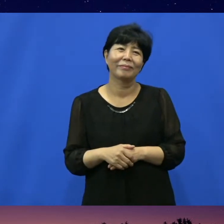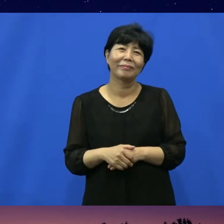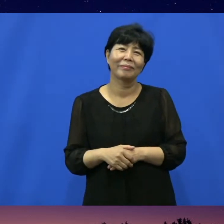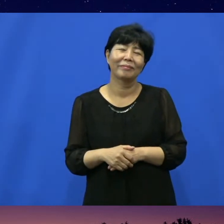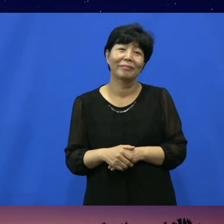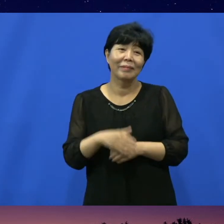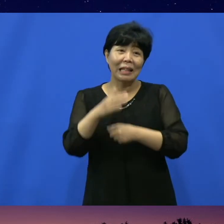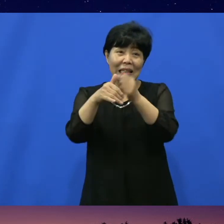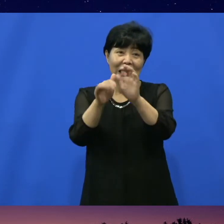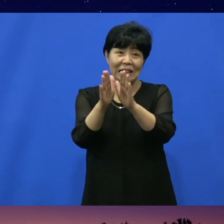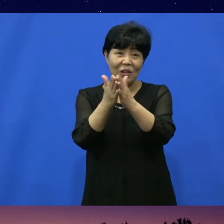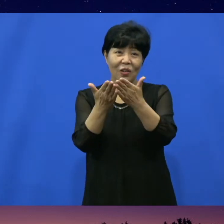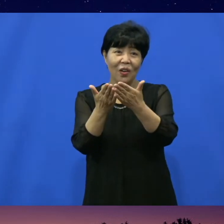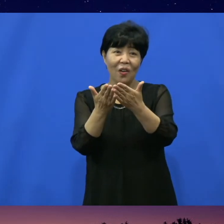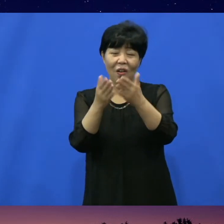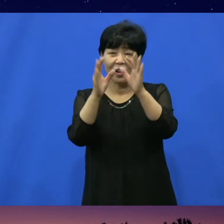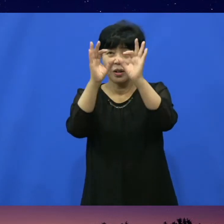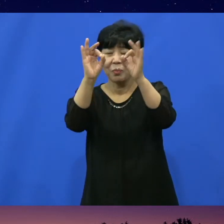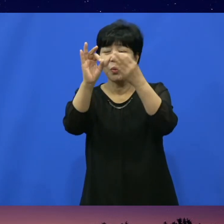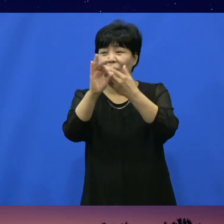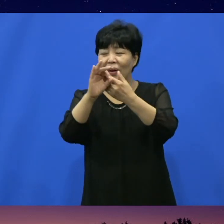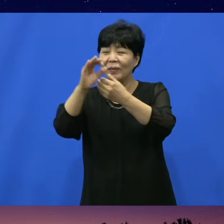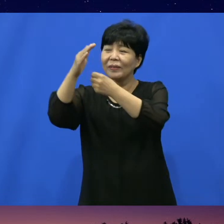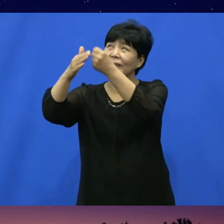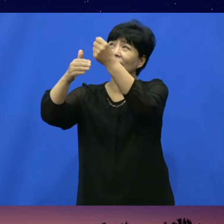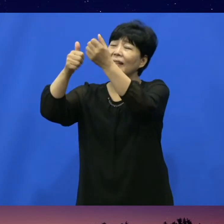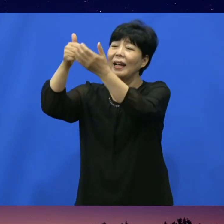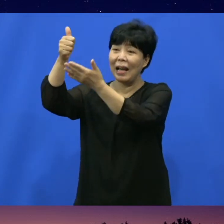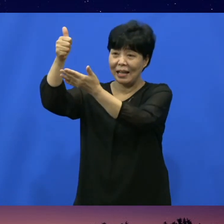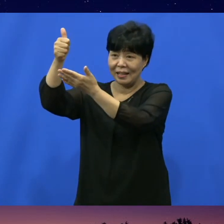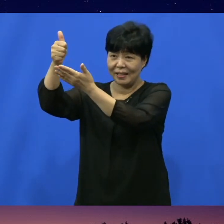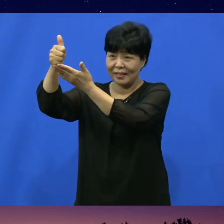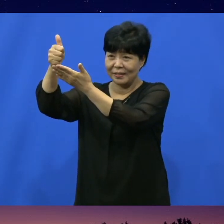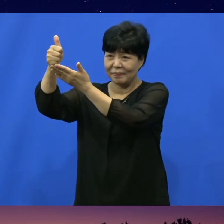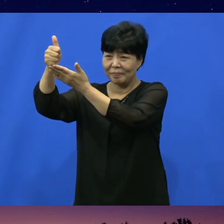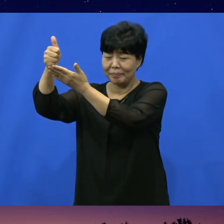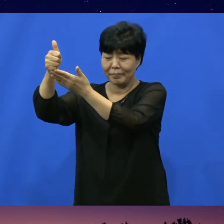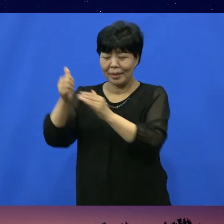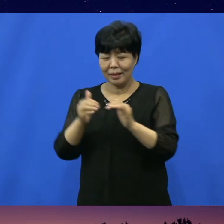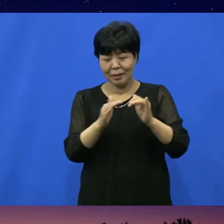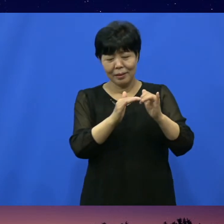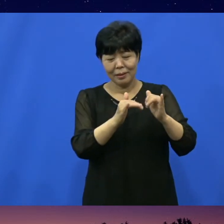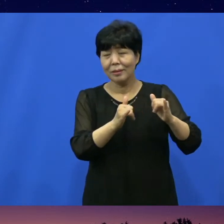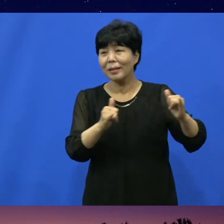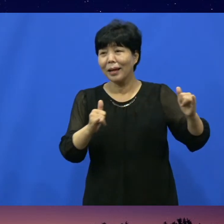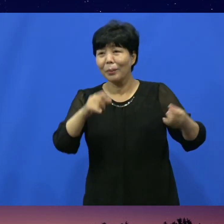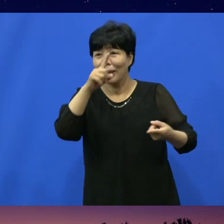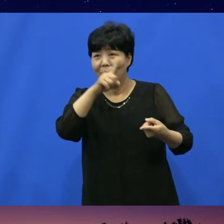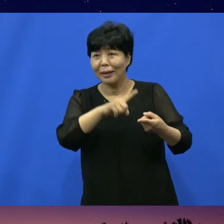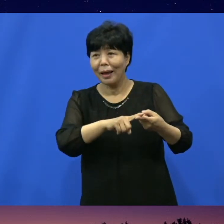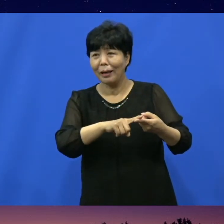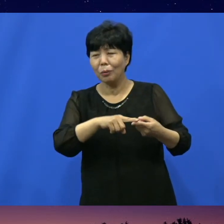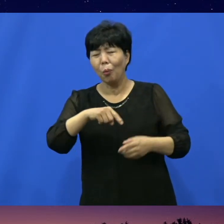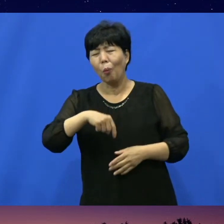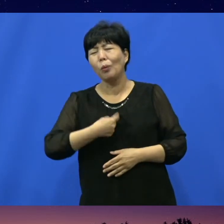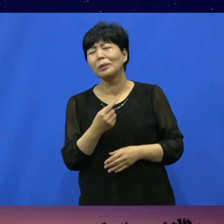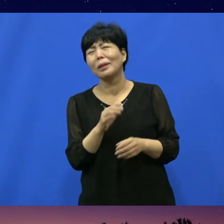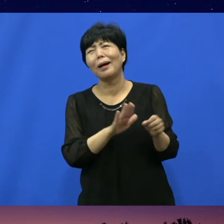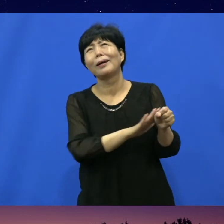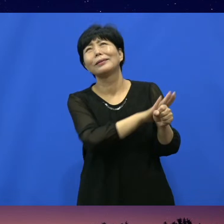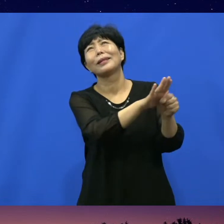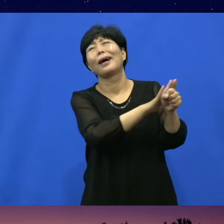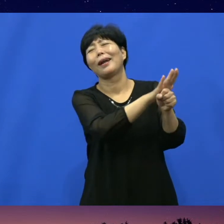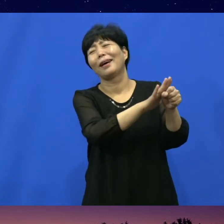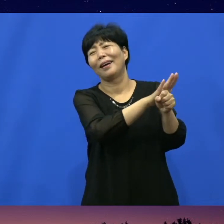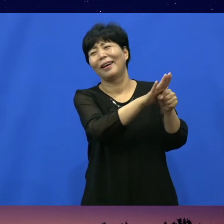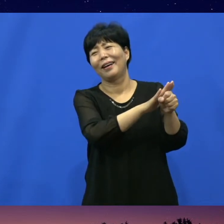그 성경을 펼치면요, 하나님의 인간에 대한 짝사랑이 오래가요. 하나님이